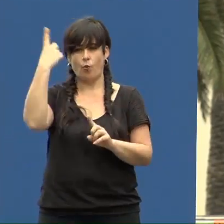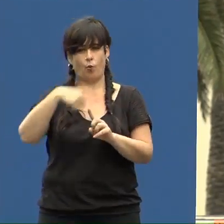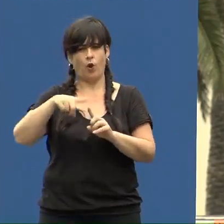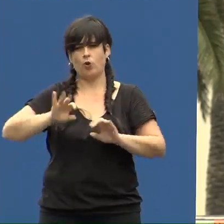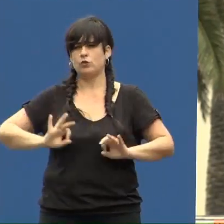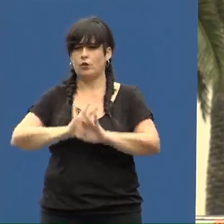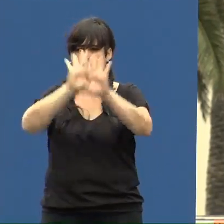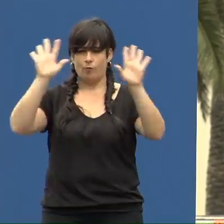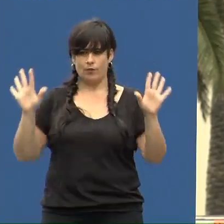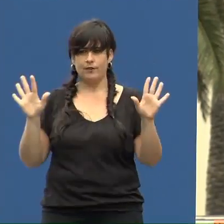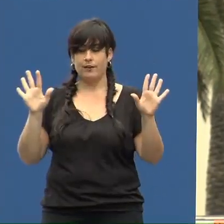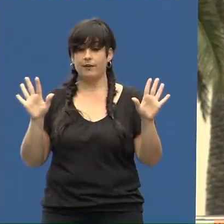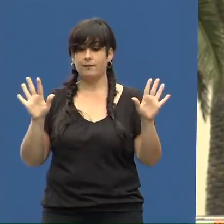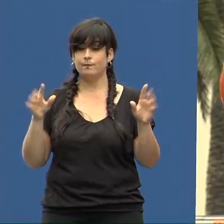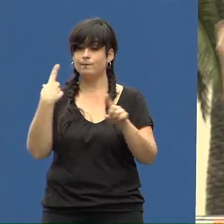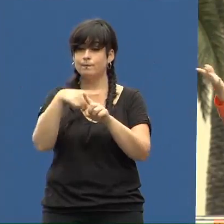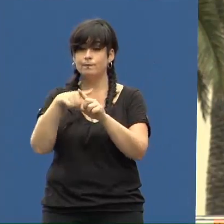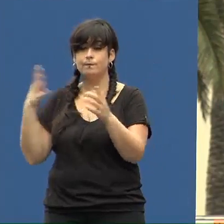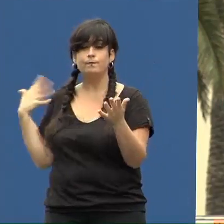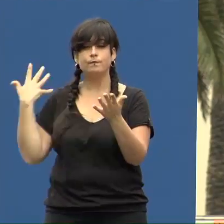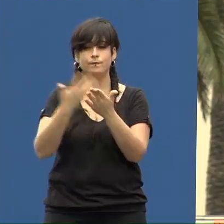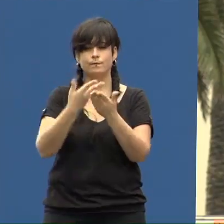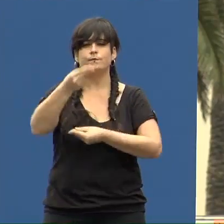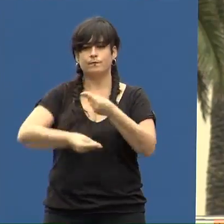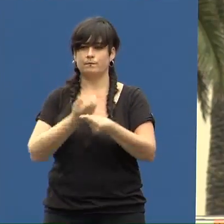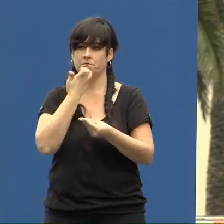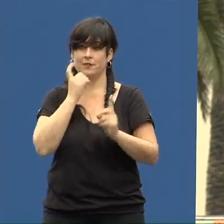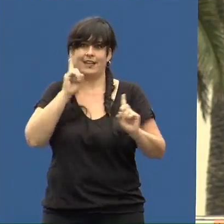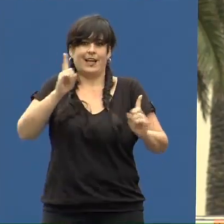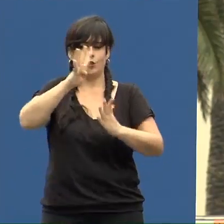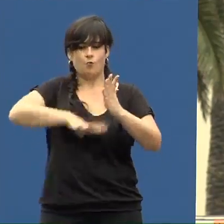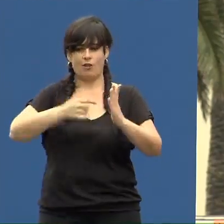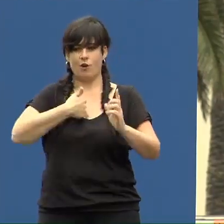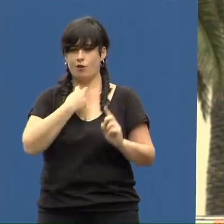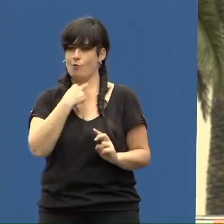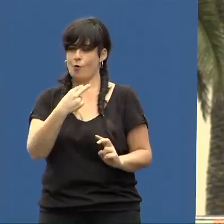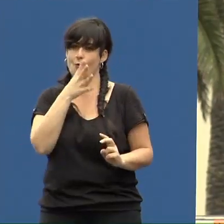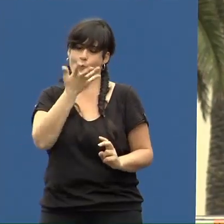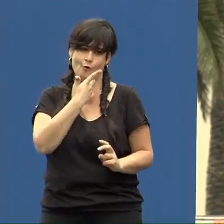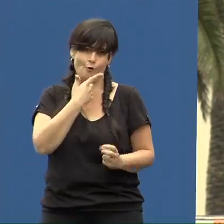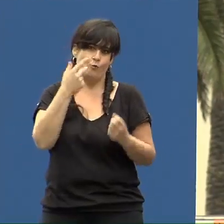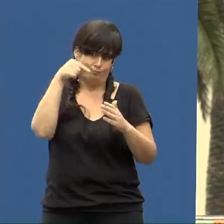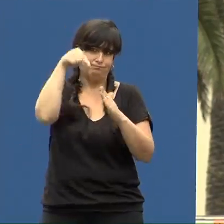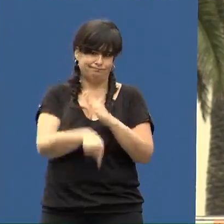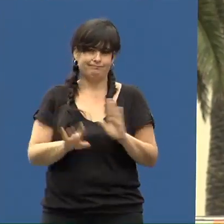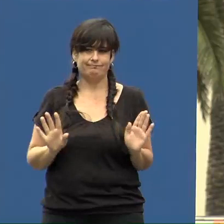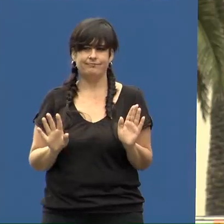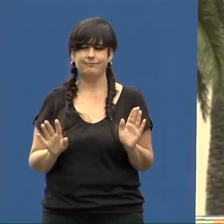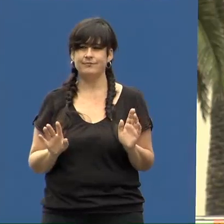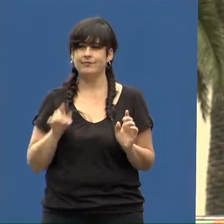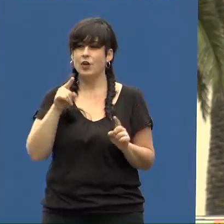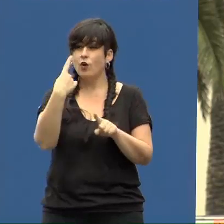terminando. Todo esto que estamos haciendo en Barcelona, por ejemplo, que es donde yo puedo hablar más porque lo conozco más, todo